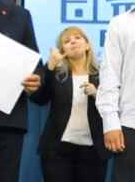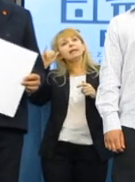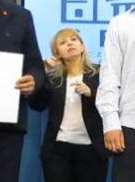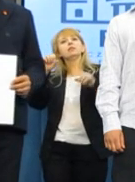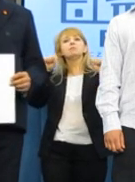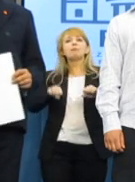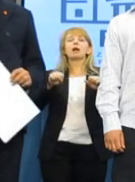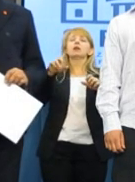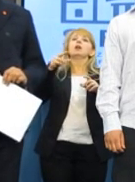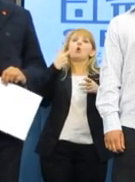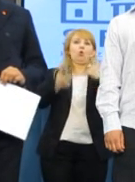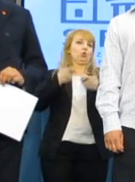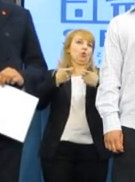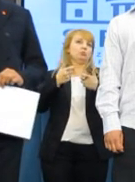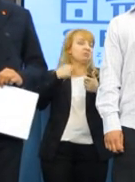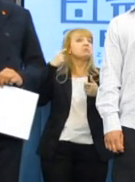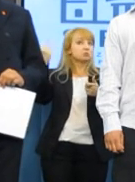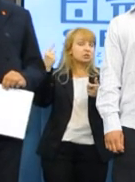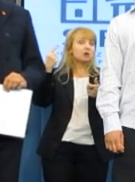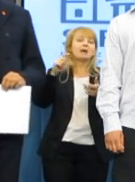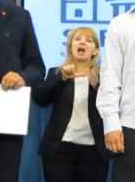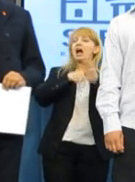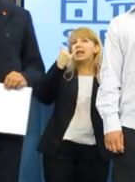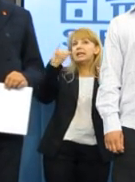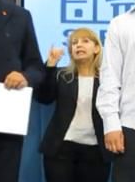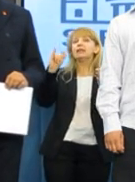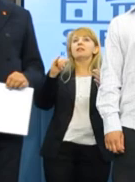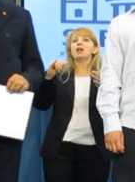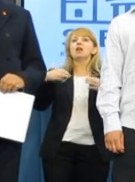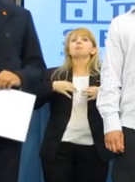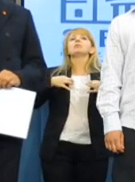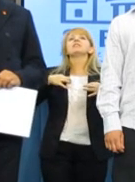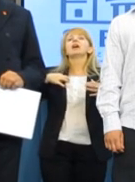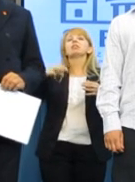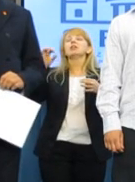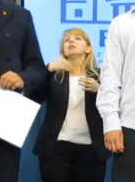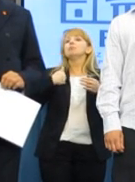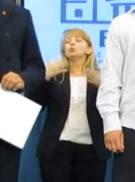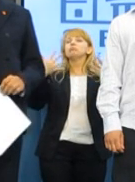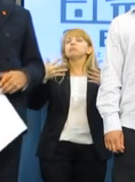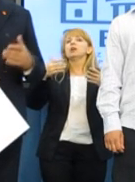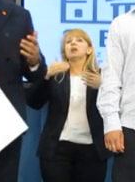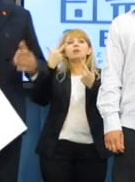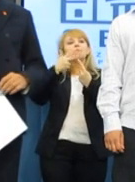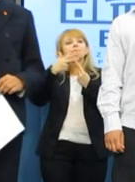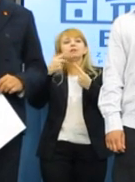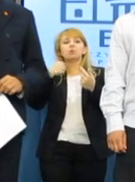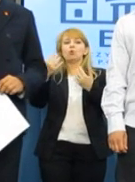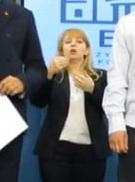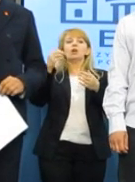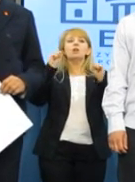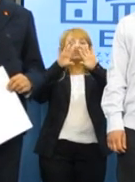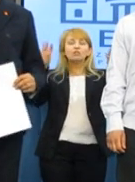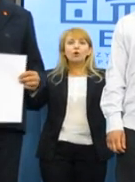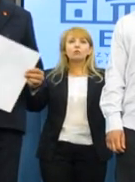silnie lobbował, ale też w przypadku kilku innych dużych bardzo prywatyzacji w kraju media informowała, opinia publiczna